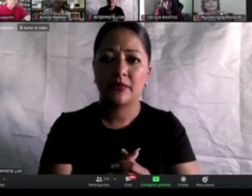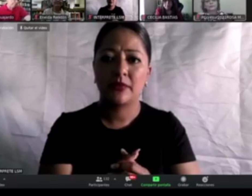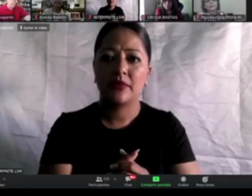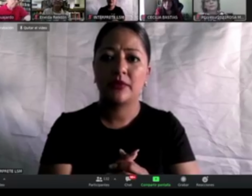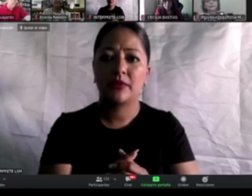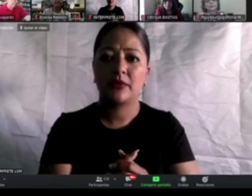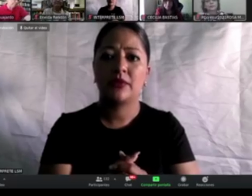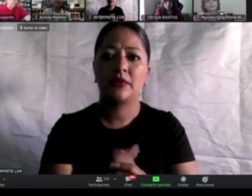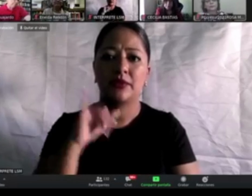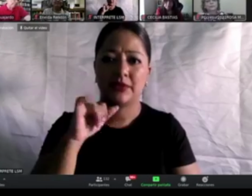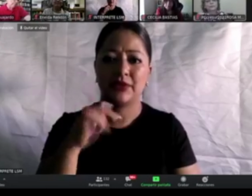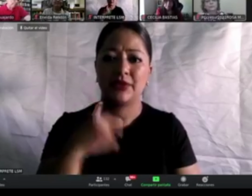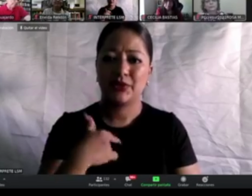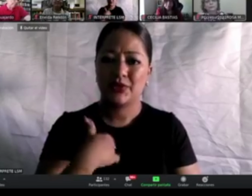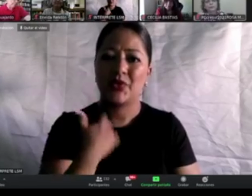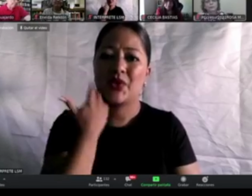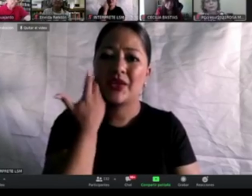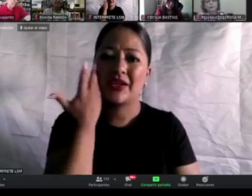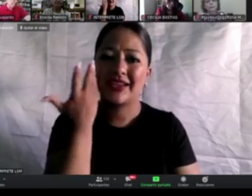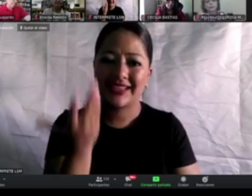yo quisiera